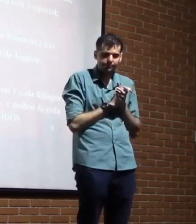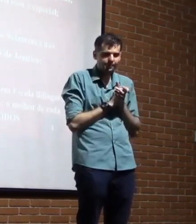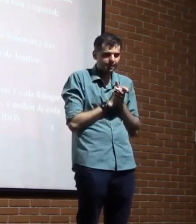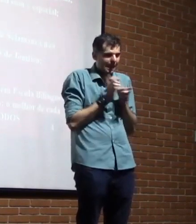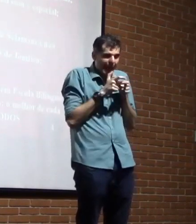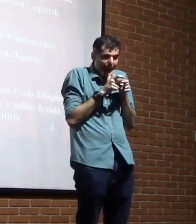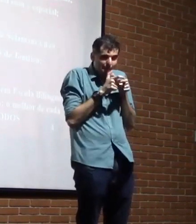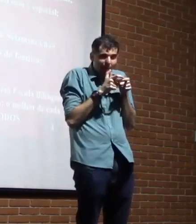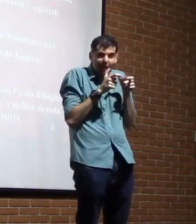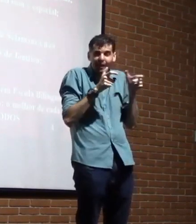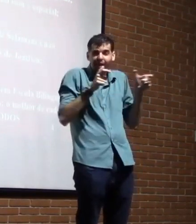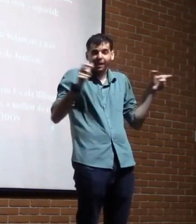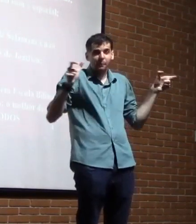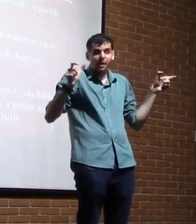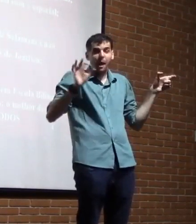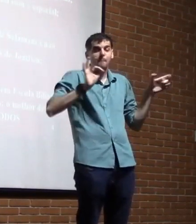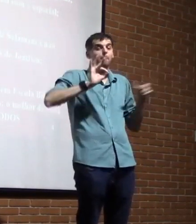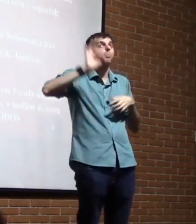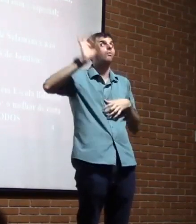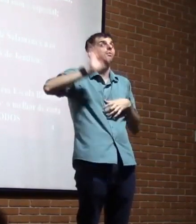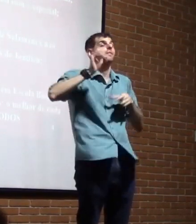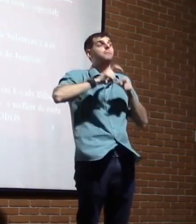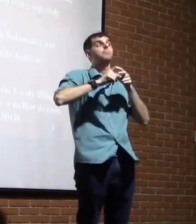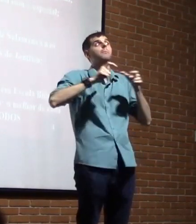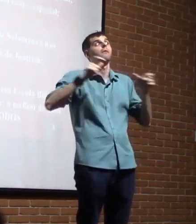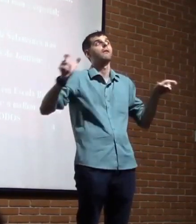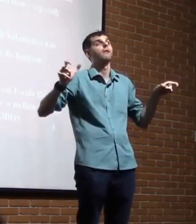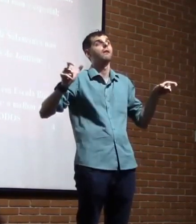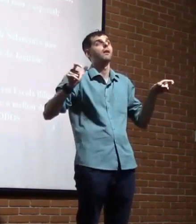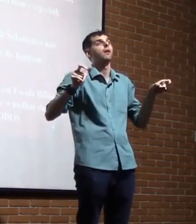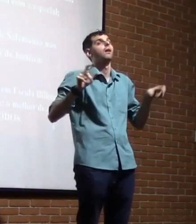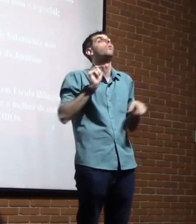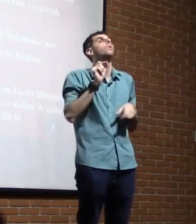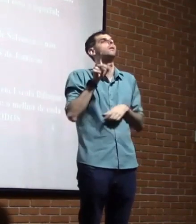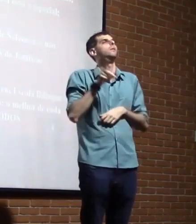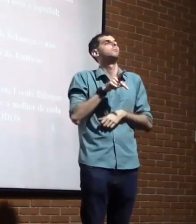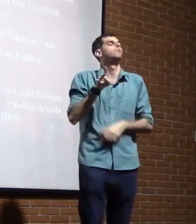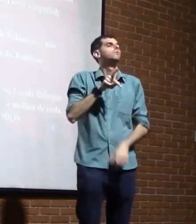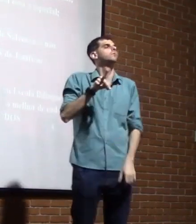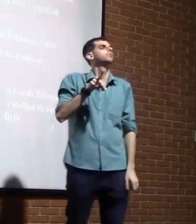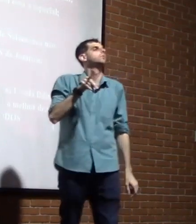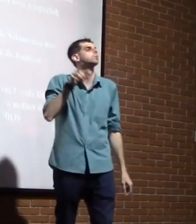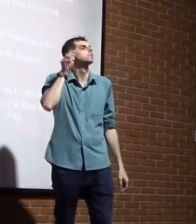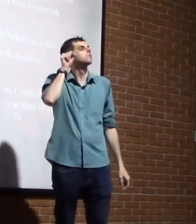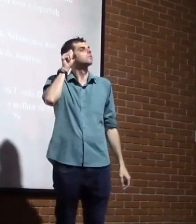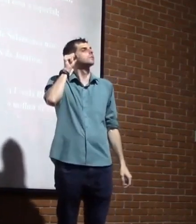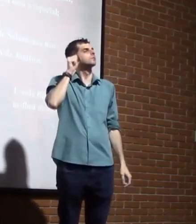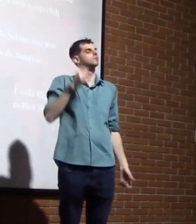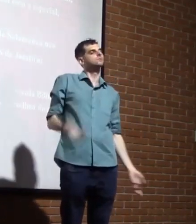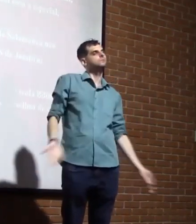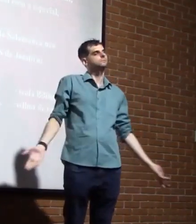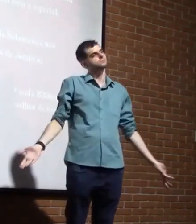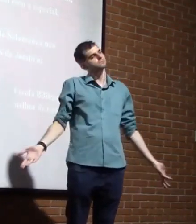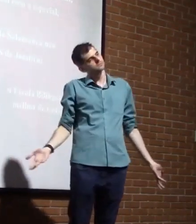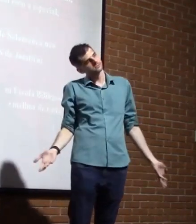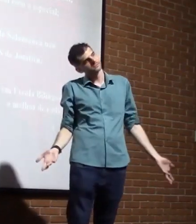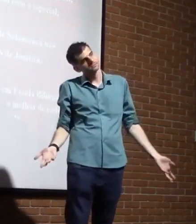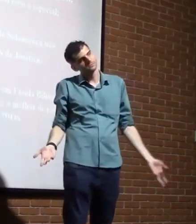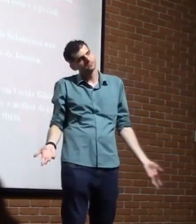é que a maioria, a grande porcentagem dos professores na escola bilíngue são